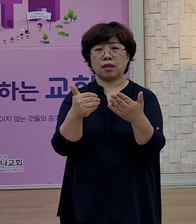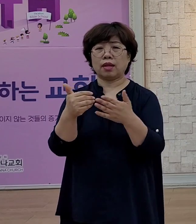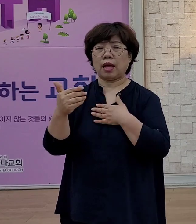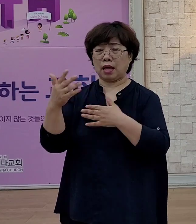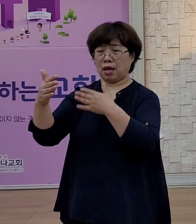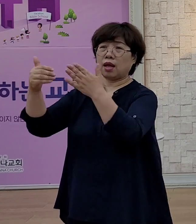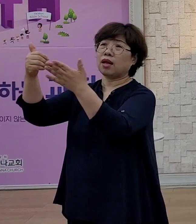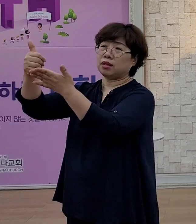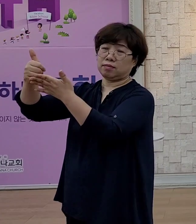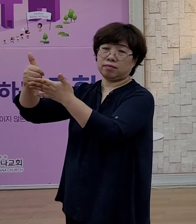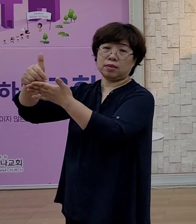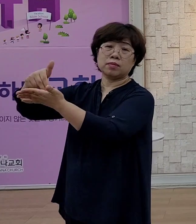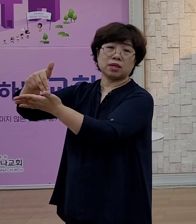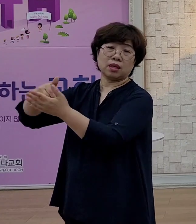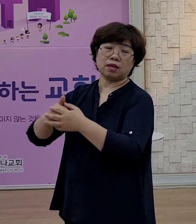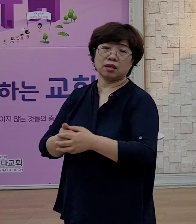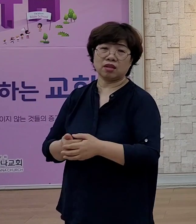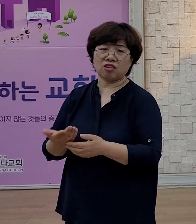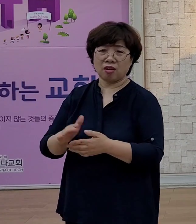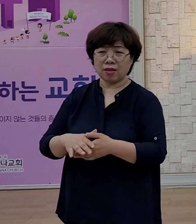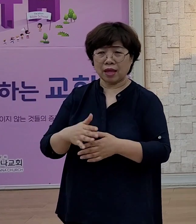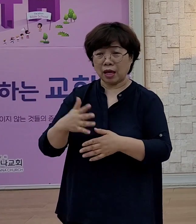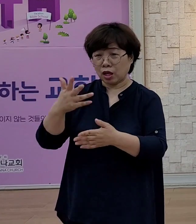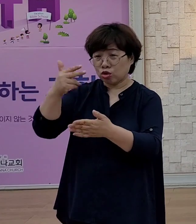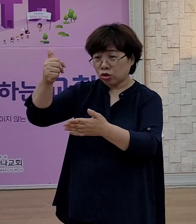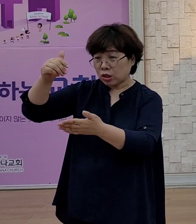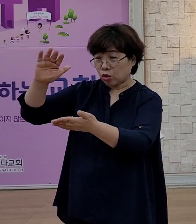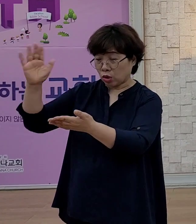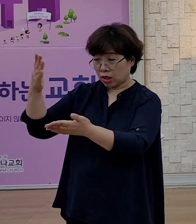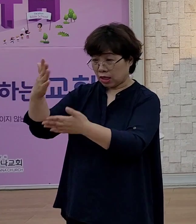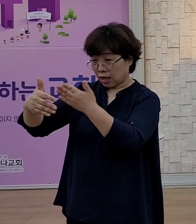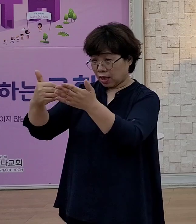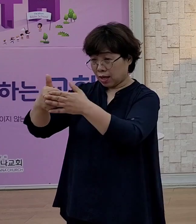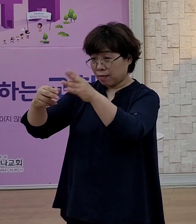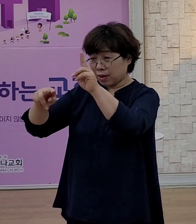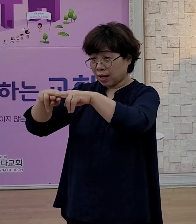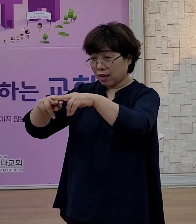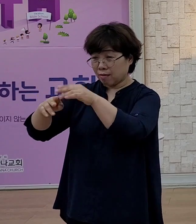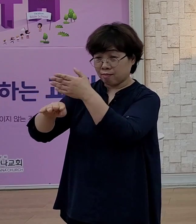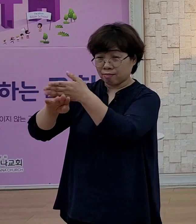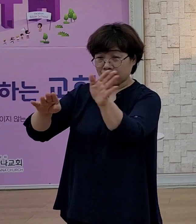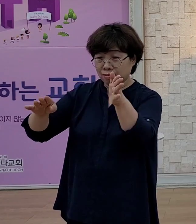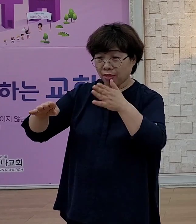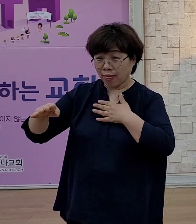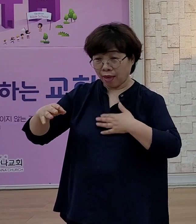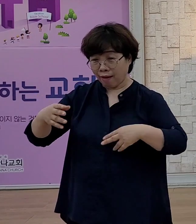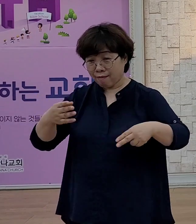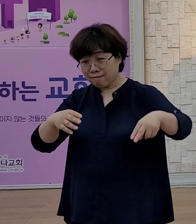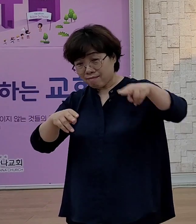그런데 자꾸 우리는 주인 되신 이 하나님의 자리를 내가 차지하려.